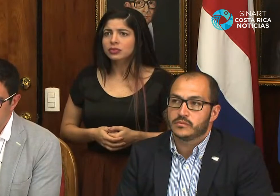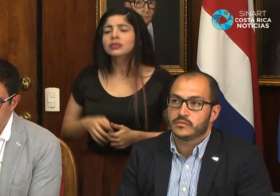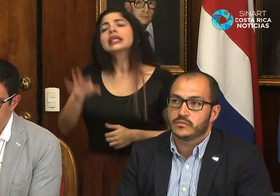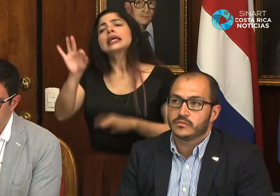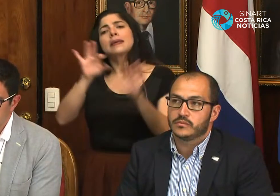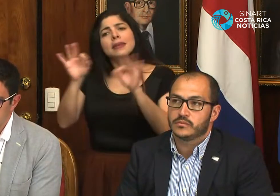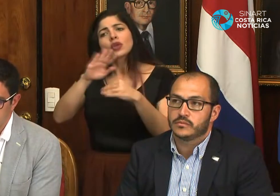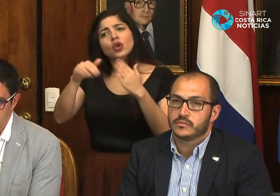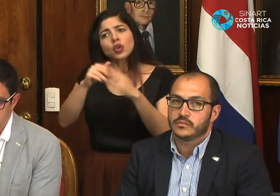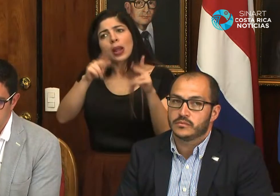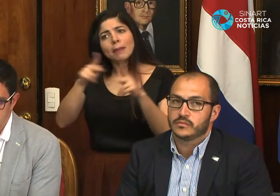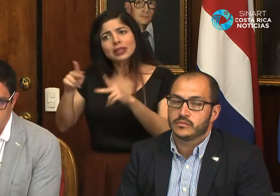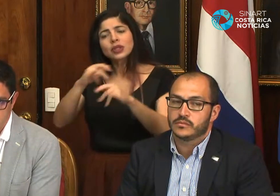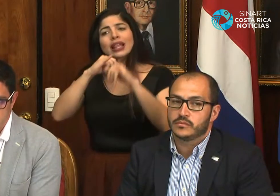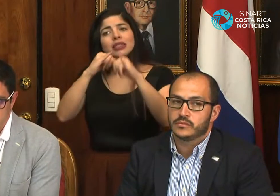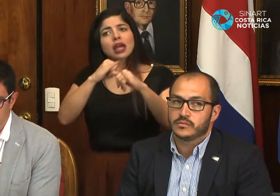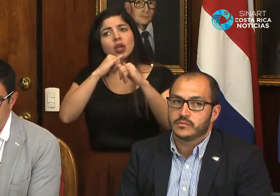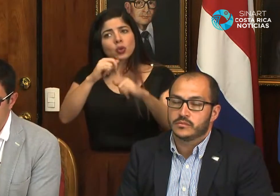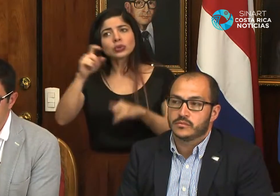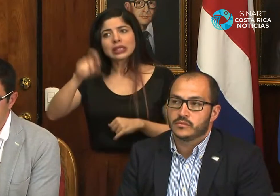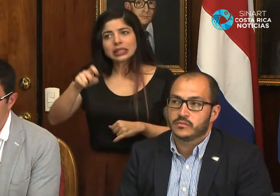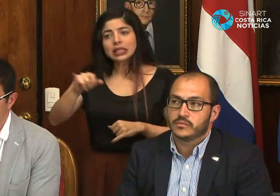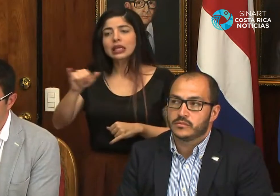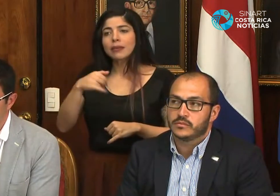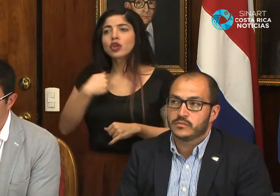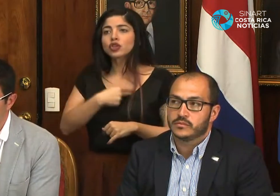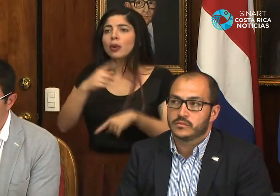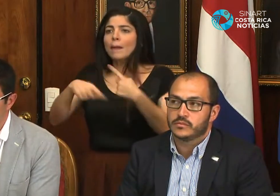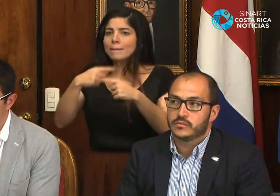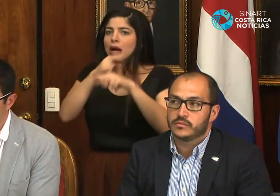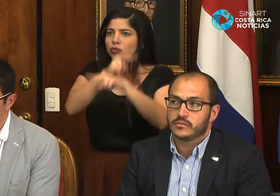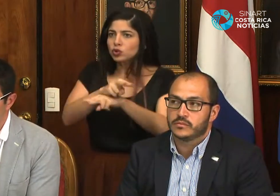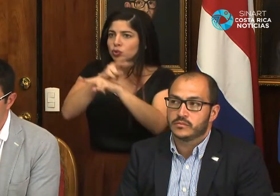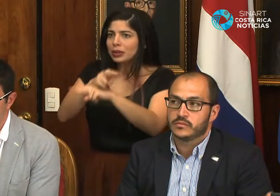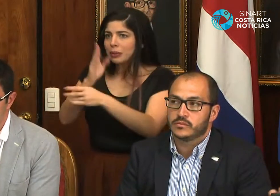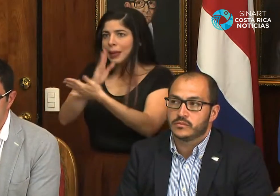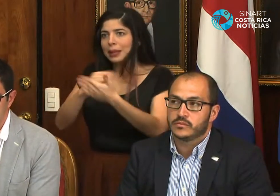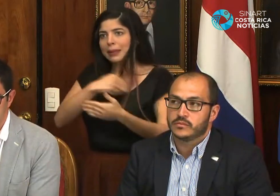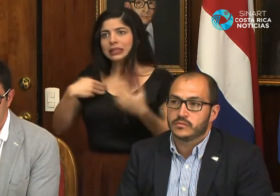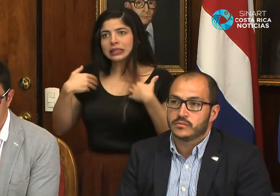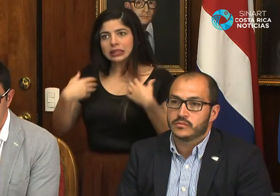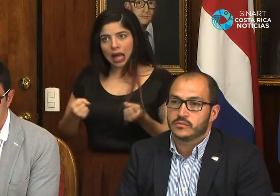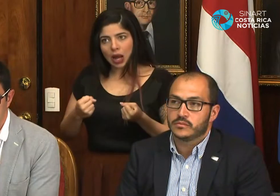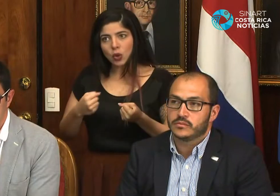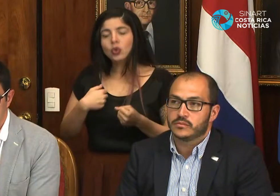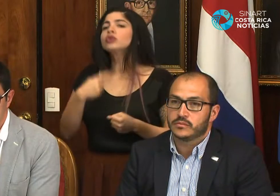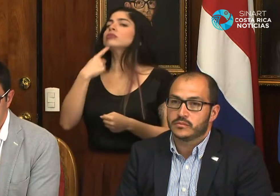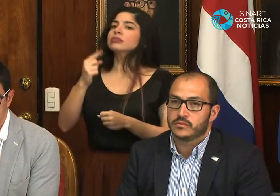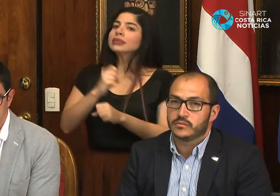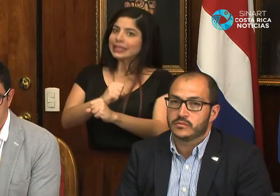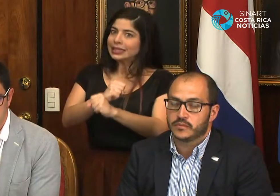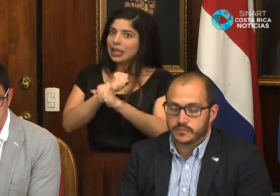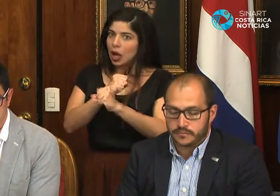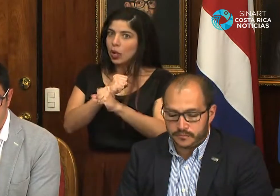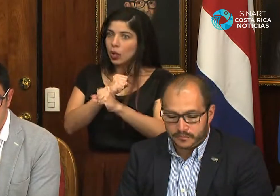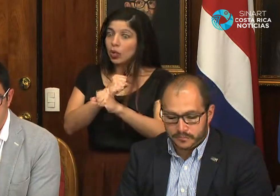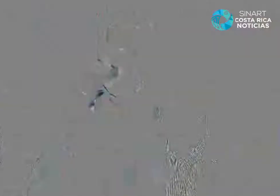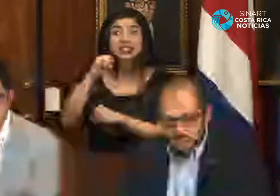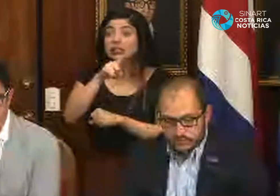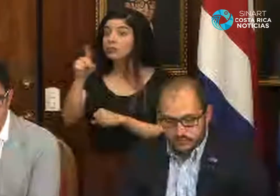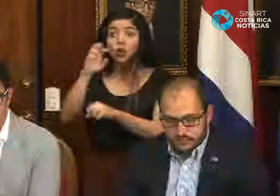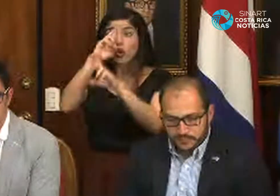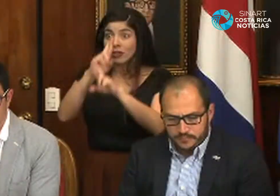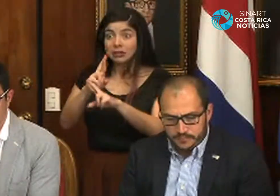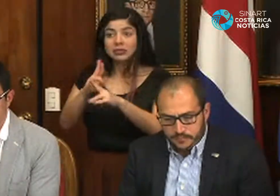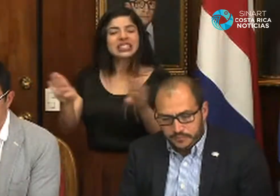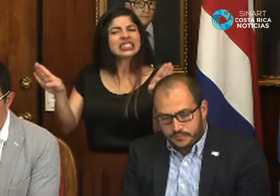Invito a la población a que hagan las denuncias necesarias. También nosotros vamos a estar supervisando por parte del Ministerio de Salud y les aseguro que si esto no se respeta,